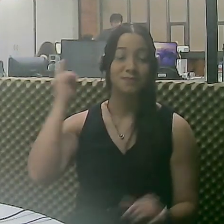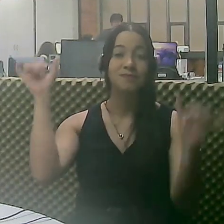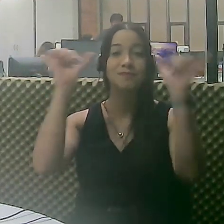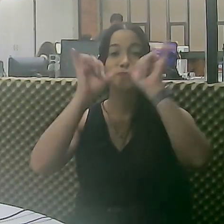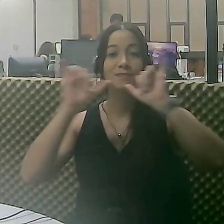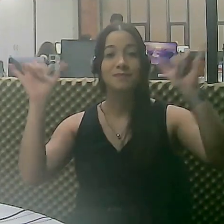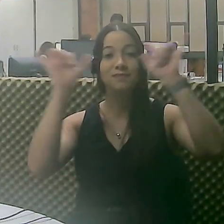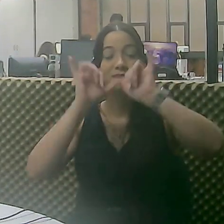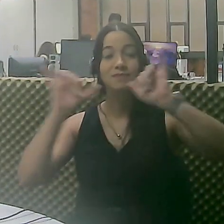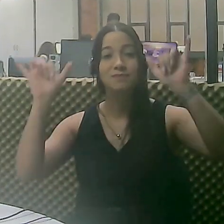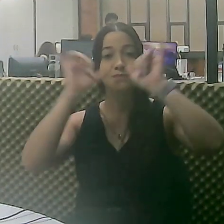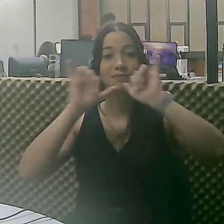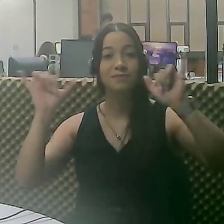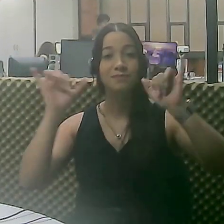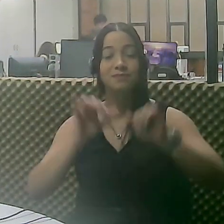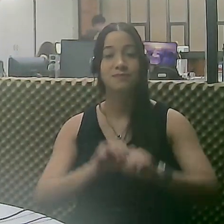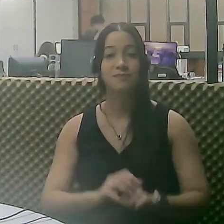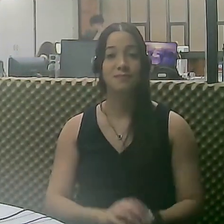Giro de notícias.